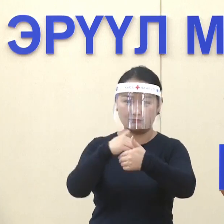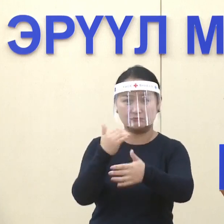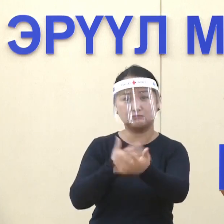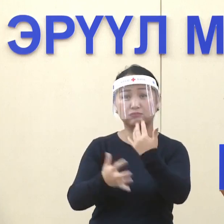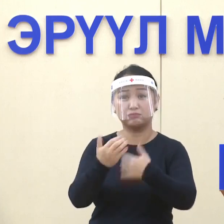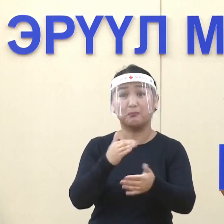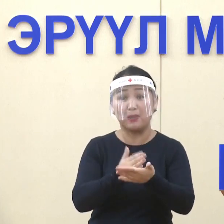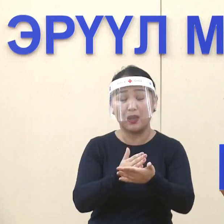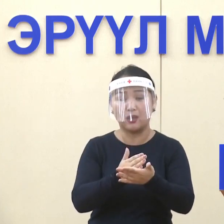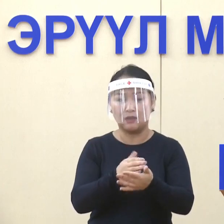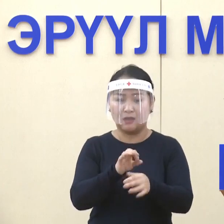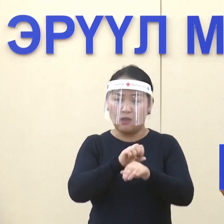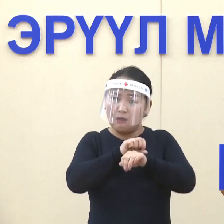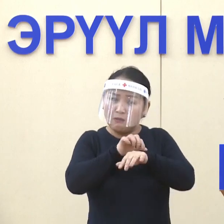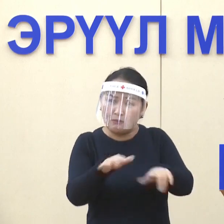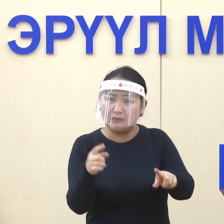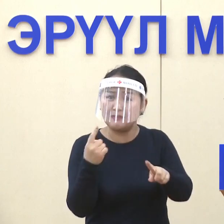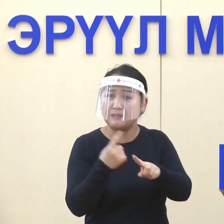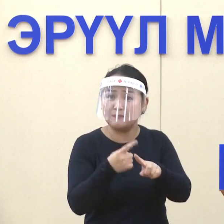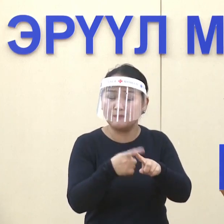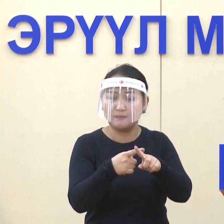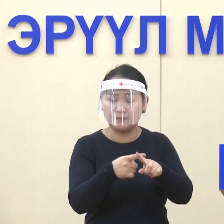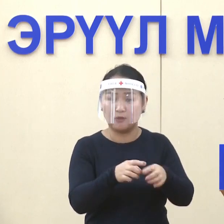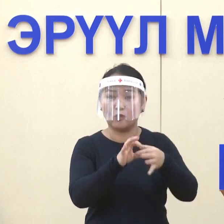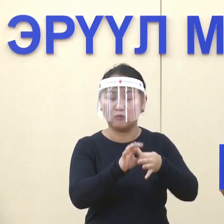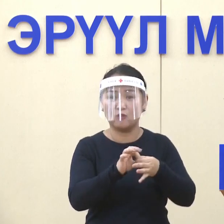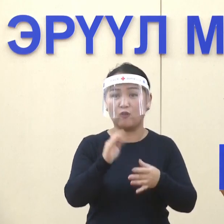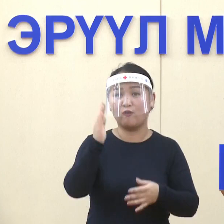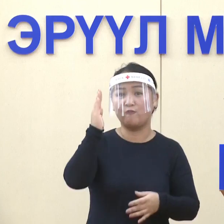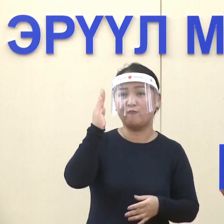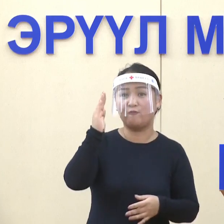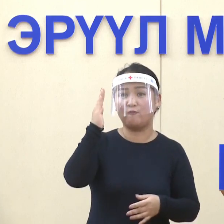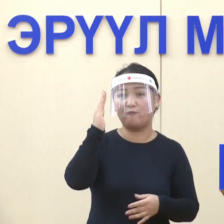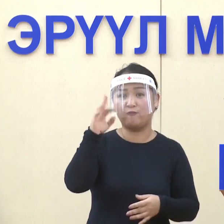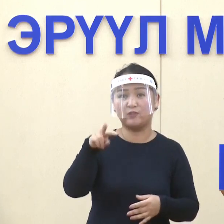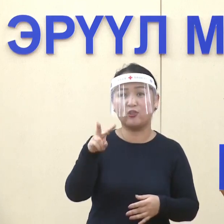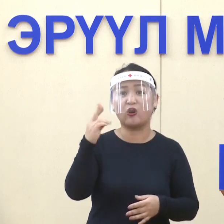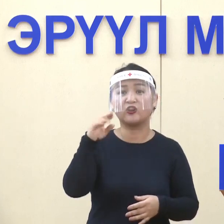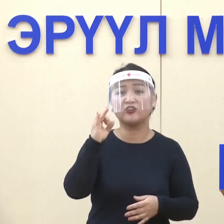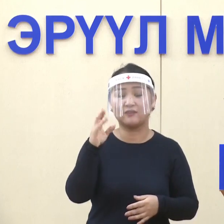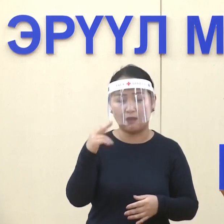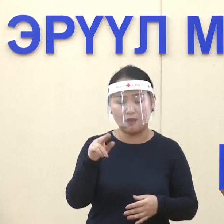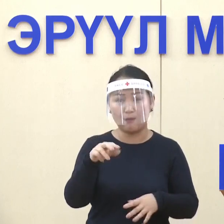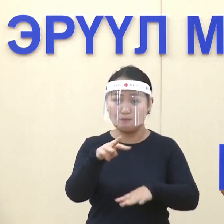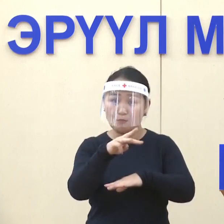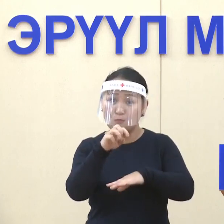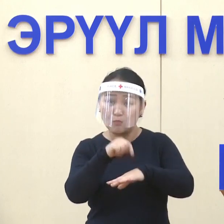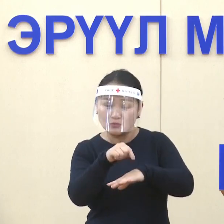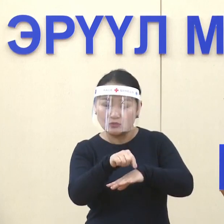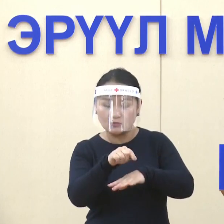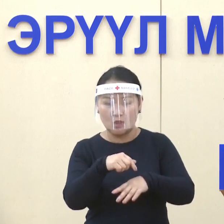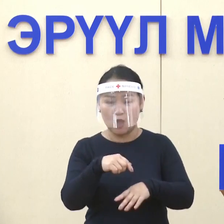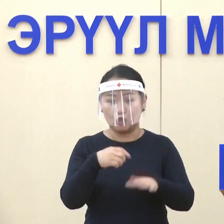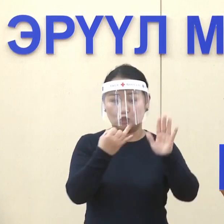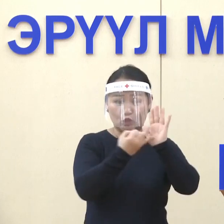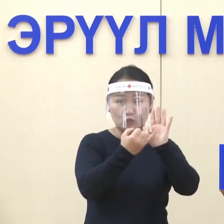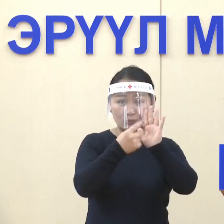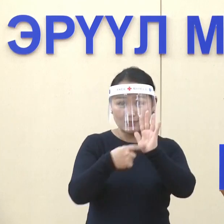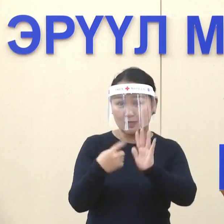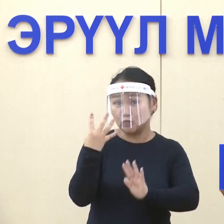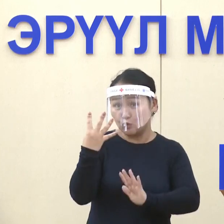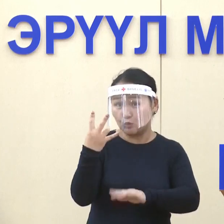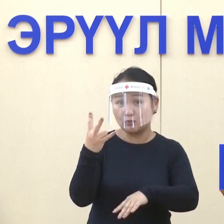Тархалт олон бүр нэмэгдэж байгаагаас үүдэн Флорида мужуудын хоёр орон нутагт 7-р сарын 4-ний баярын амралтын